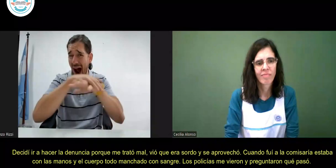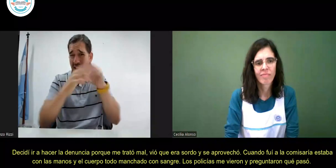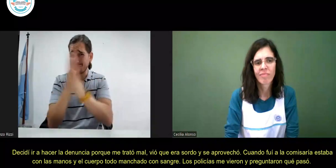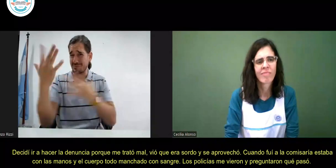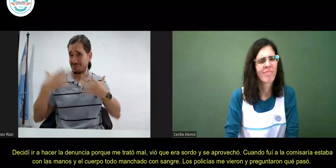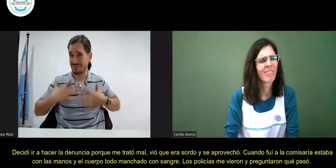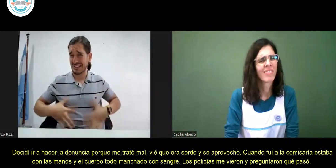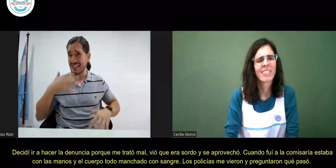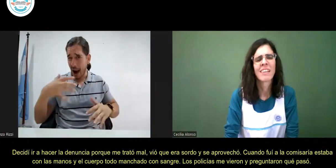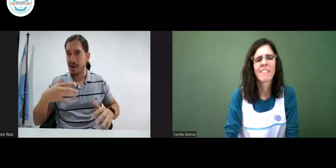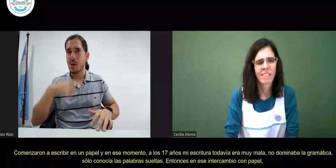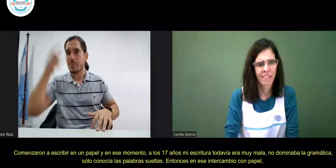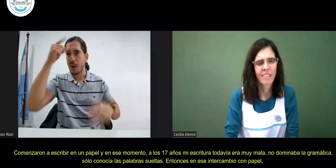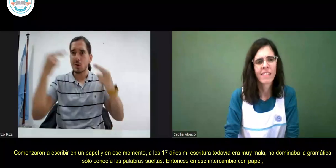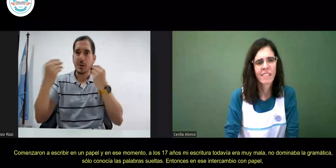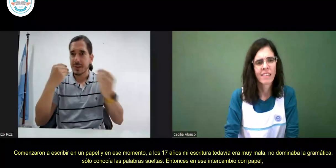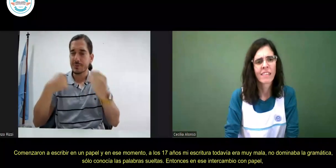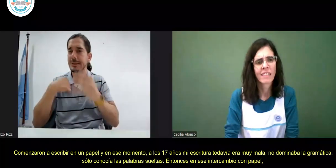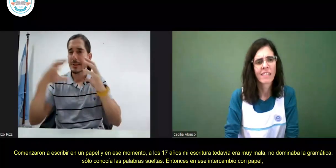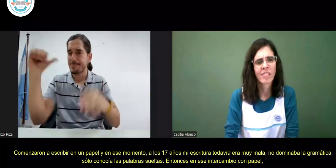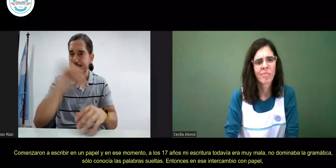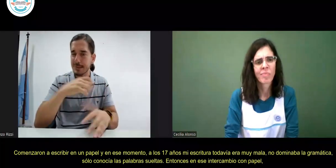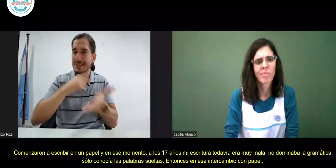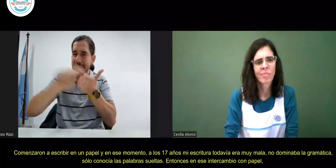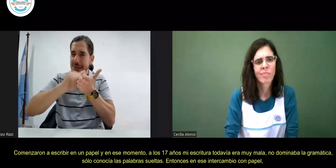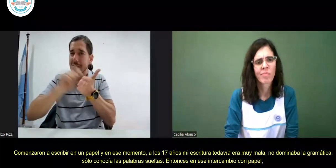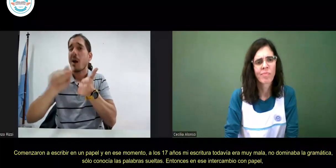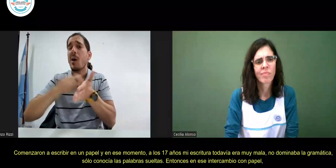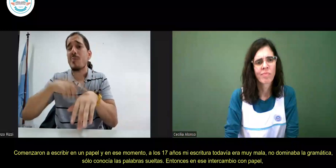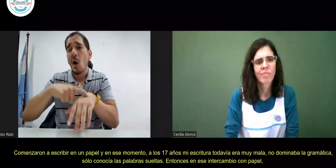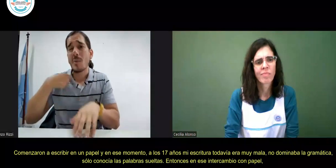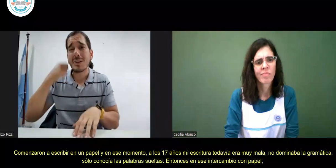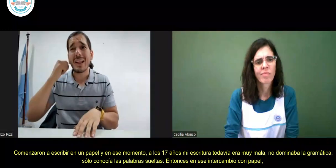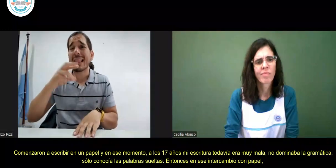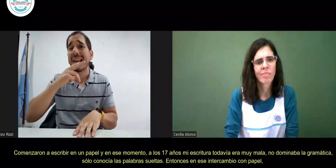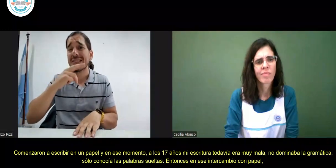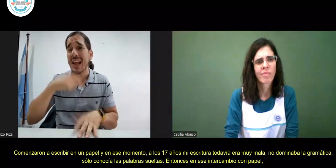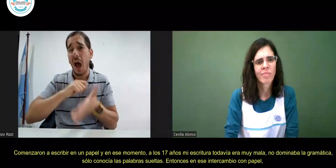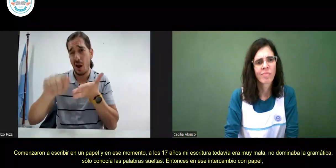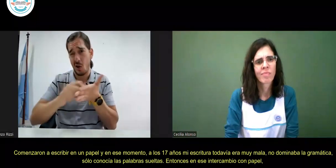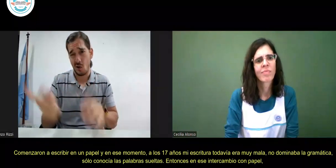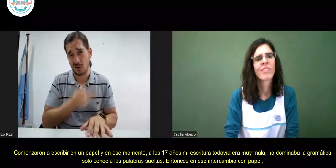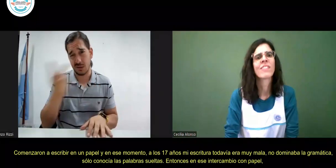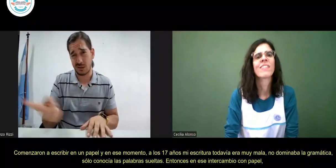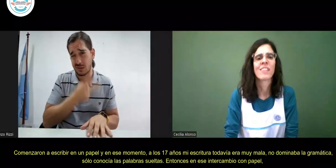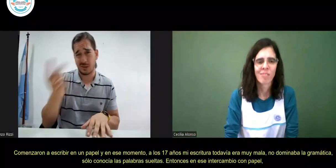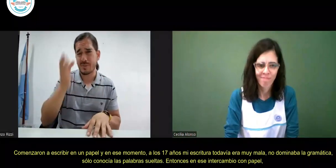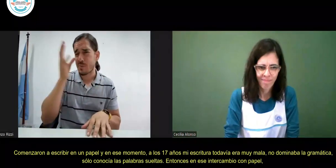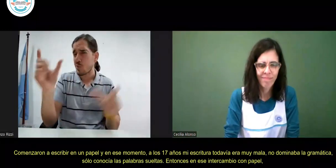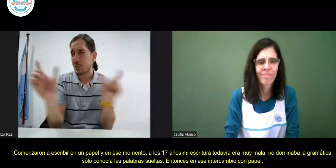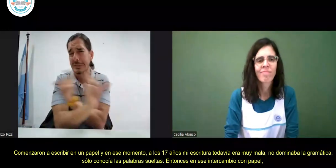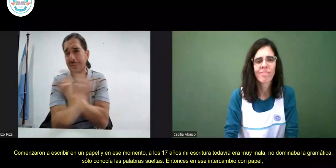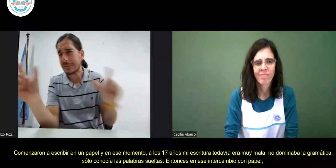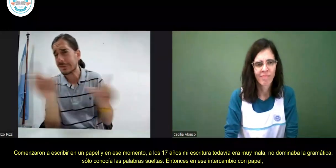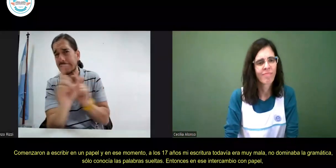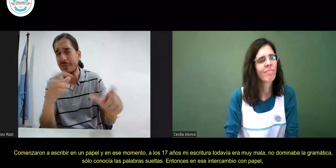manos y el cuerpo todo manchado con sangre. Los policías me vieron y preguntaron qué pasó. Comenzaron a escribir en un papel y en ese momento, a los